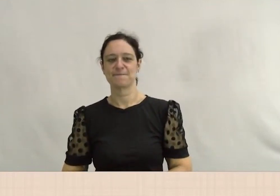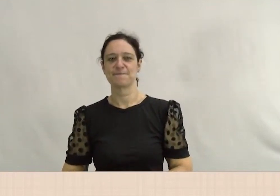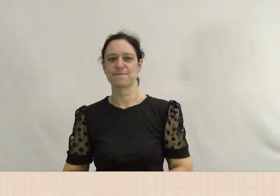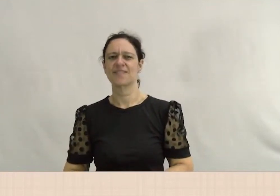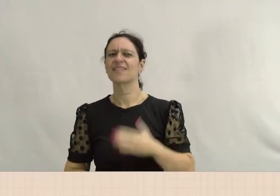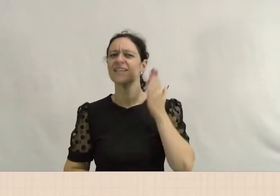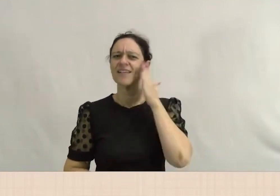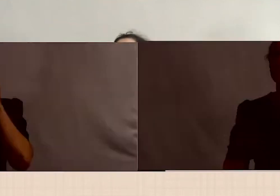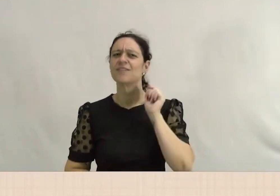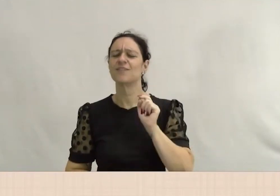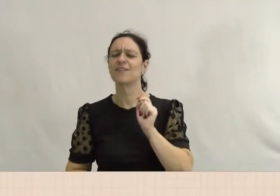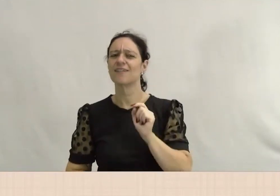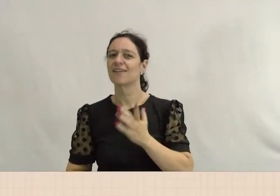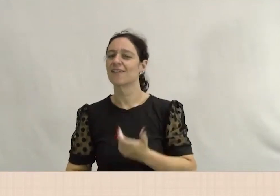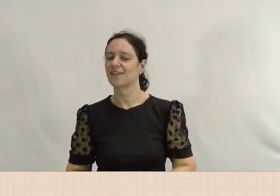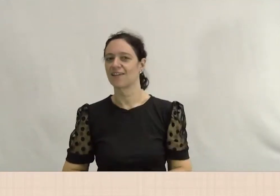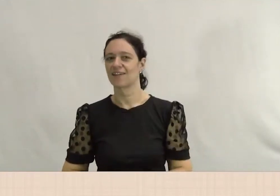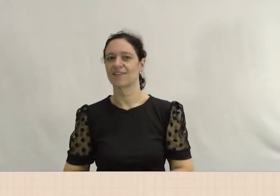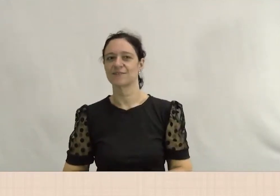Vocês sabiam que água,